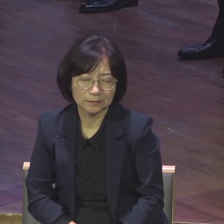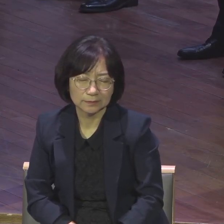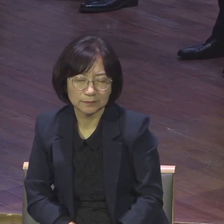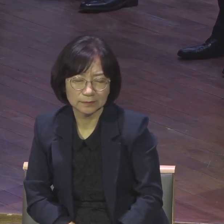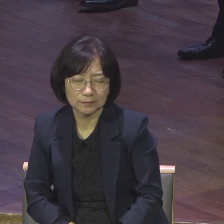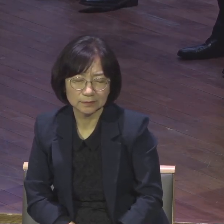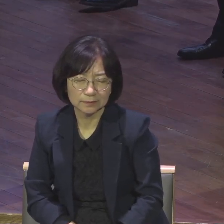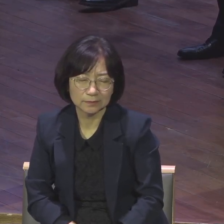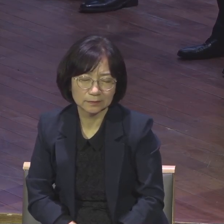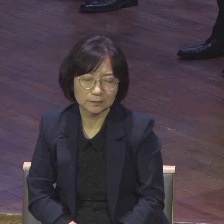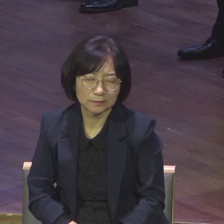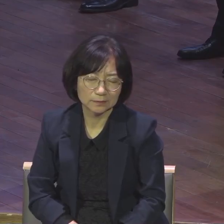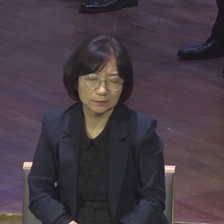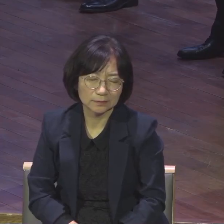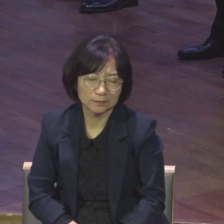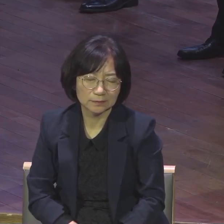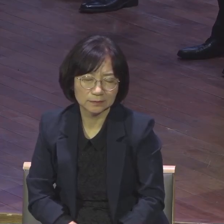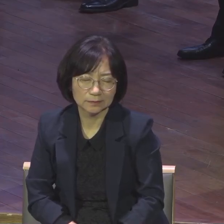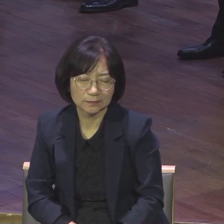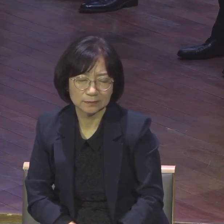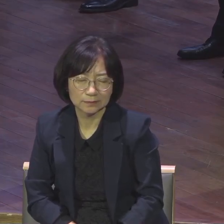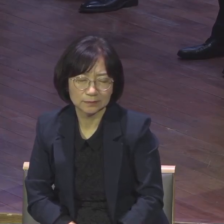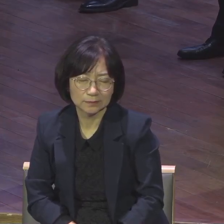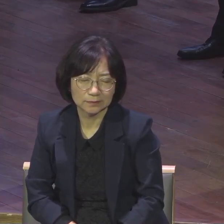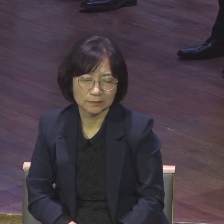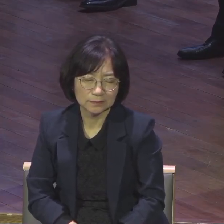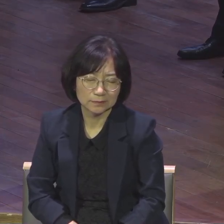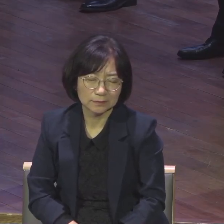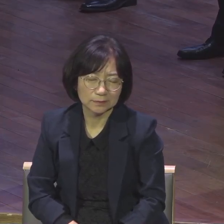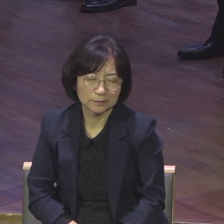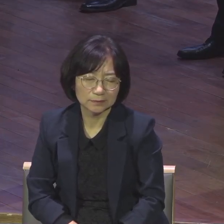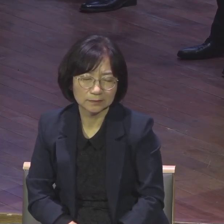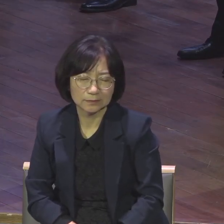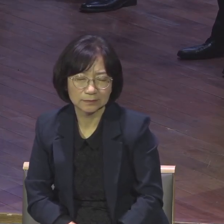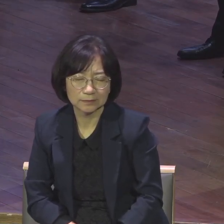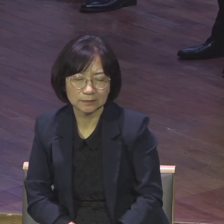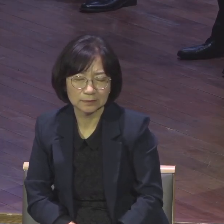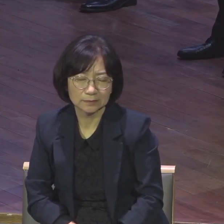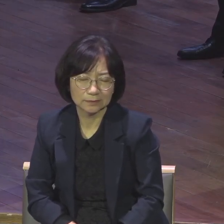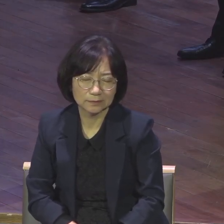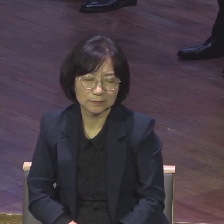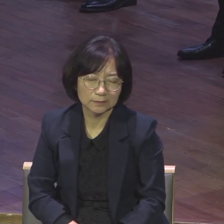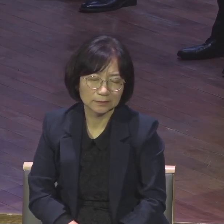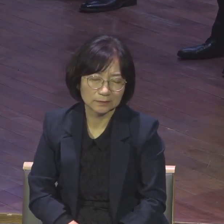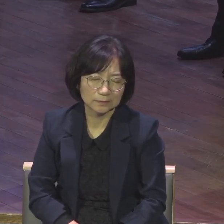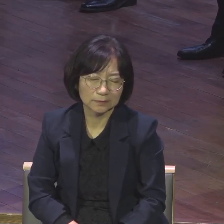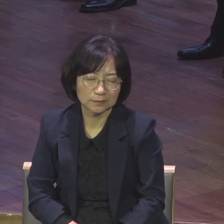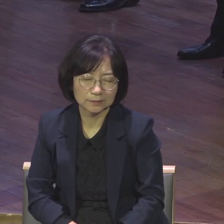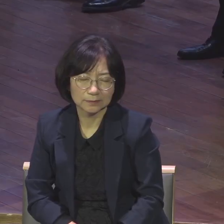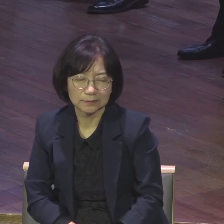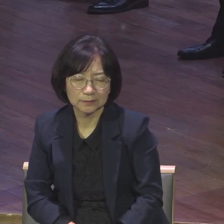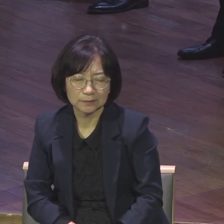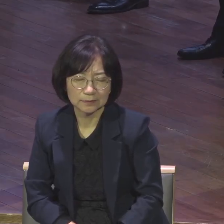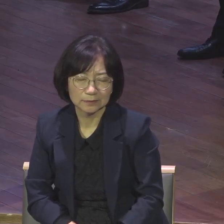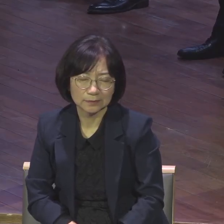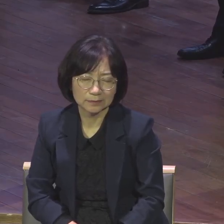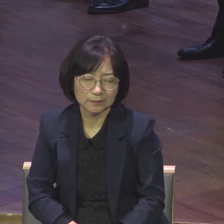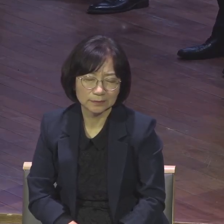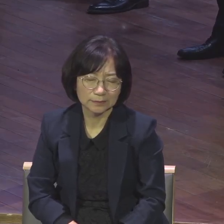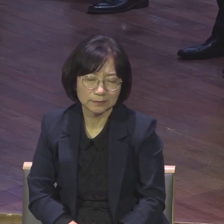우리를 주옵소서. 모든 것들 수 있도록 예수만 믿고 섬기는 수 있도록 예수만 드러내는 수